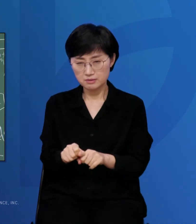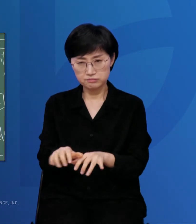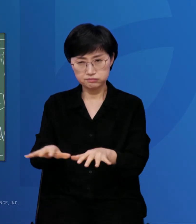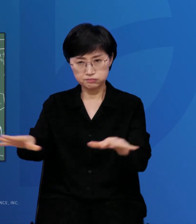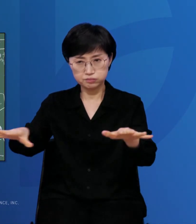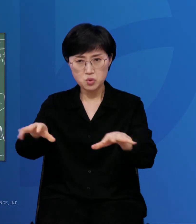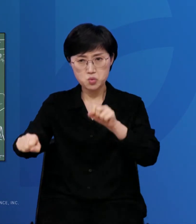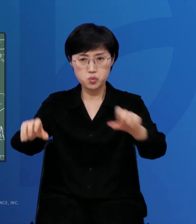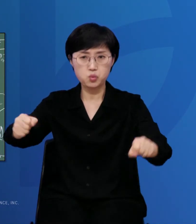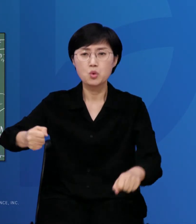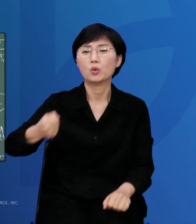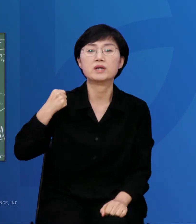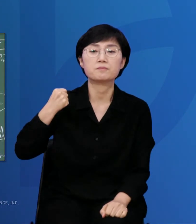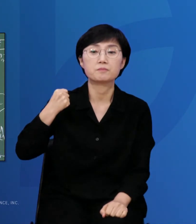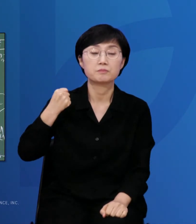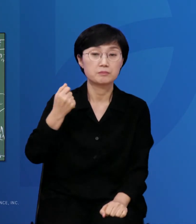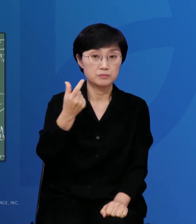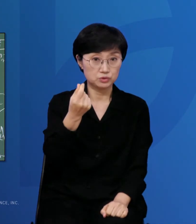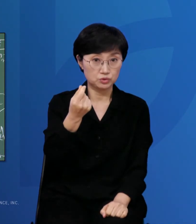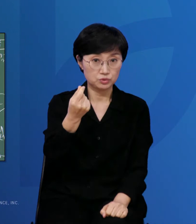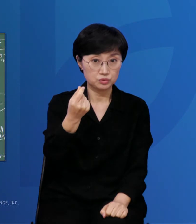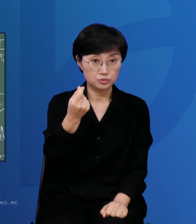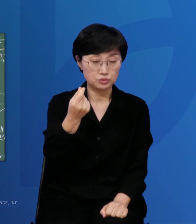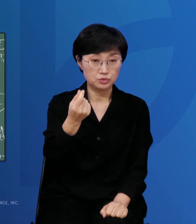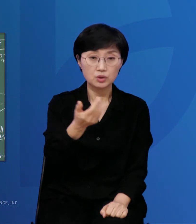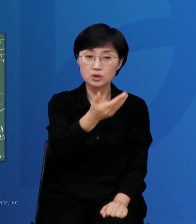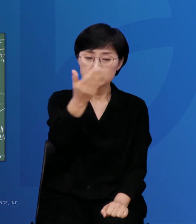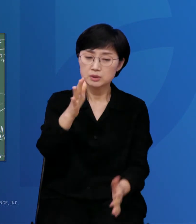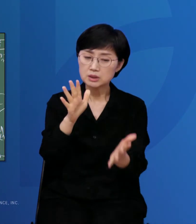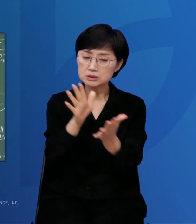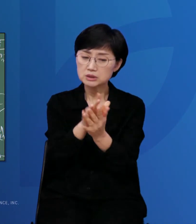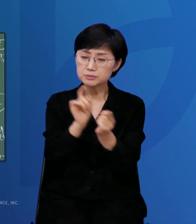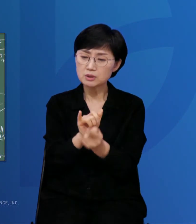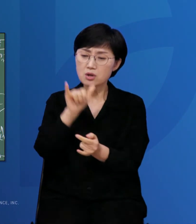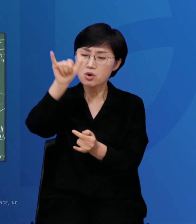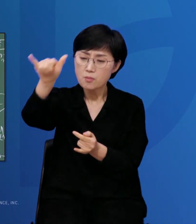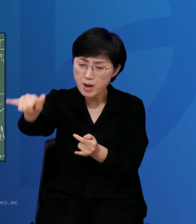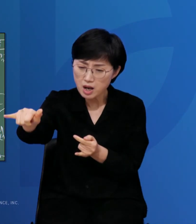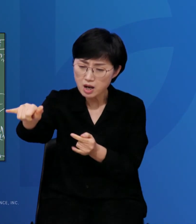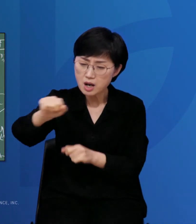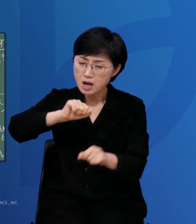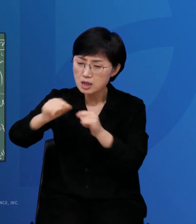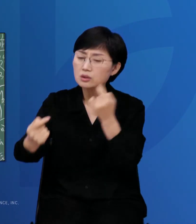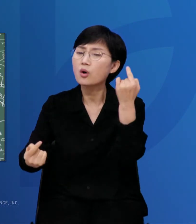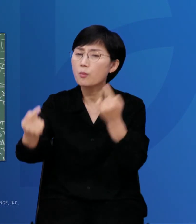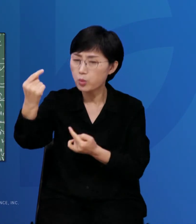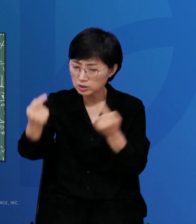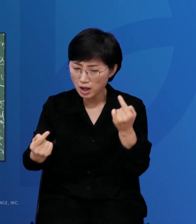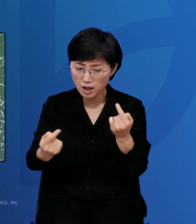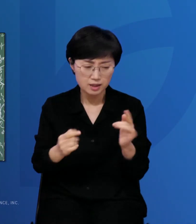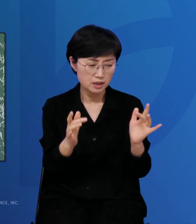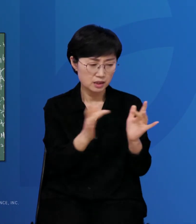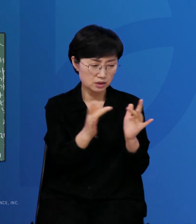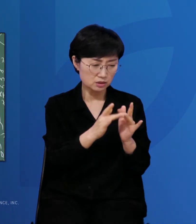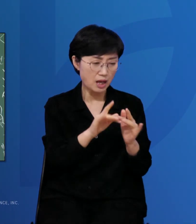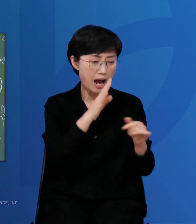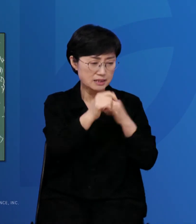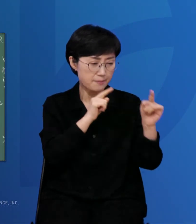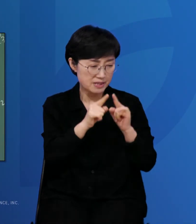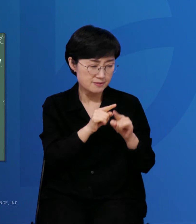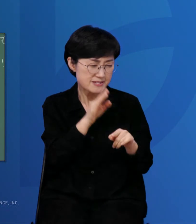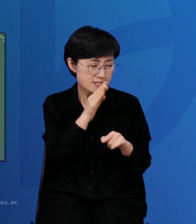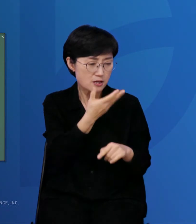지금 어떤 면에서는 지금 의료진 말고는 갈 필요도 없어요. 从某种角度来讲，不是医疗。 의료진 갔을 사람 우선지 아픈 약이라 주고 주는 이것이